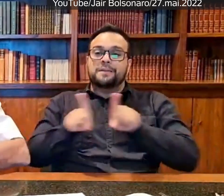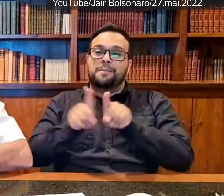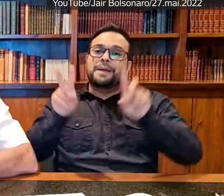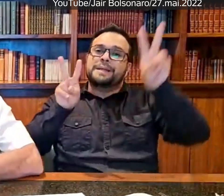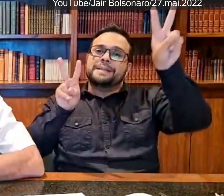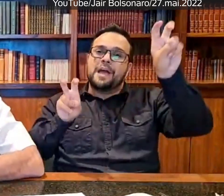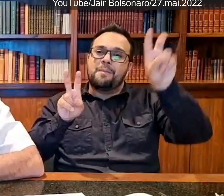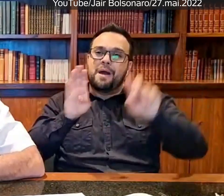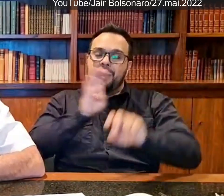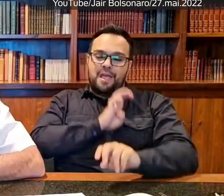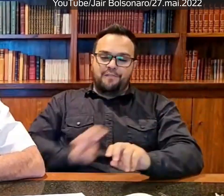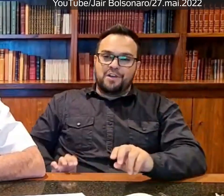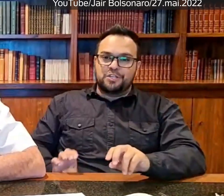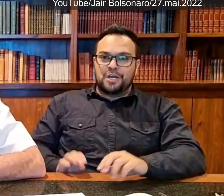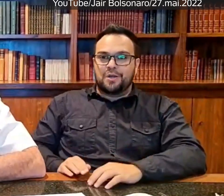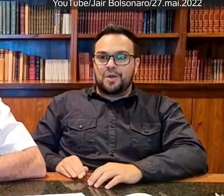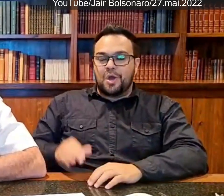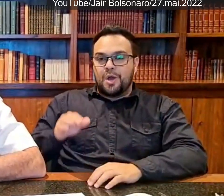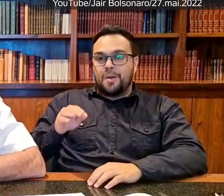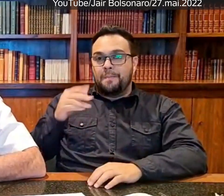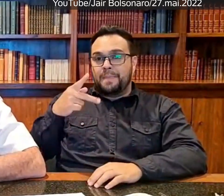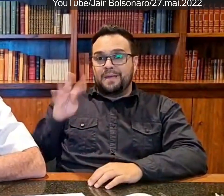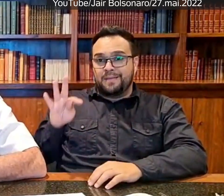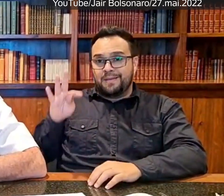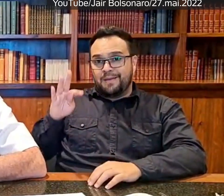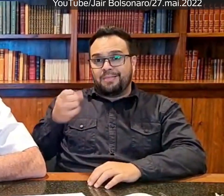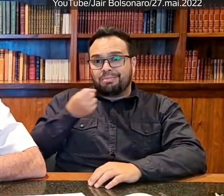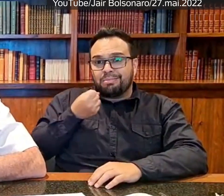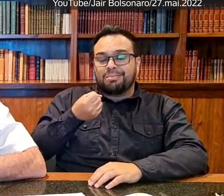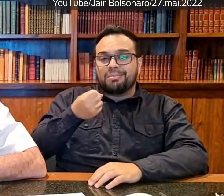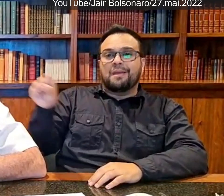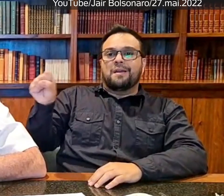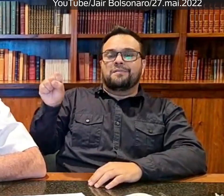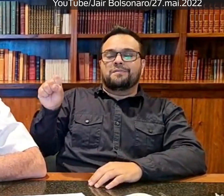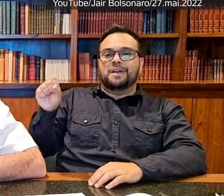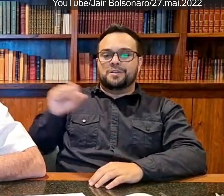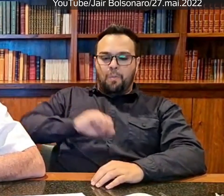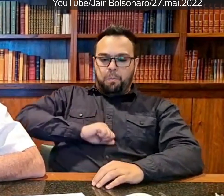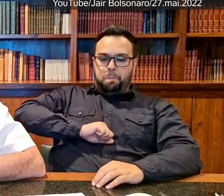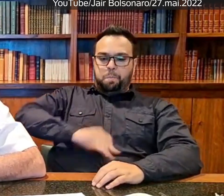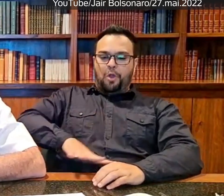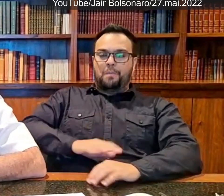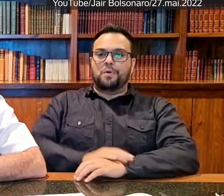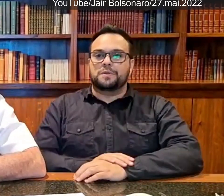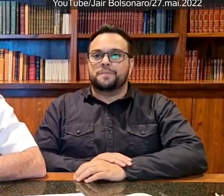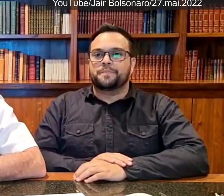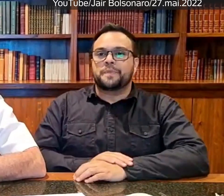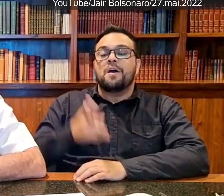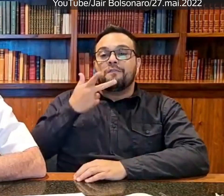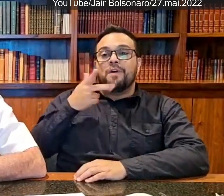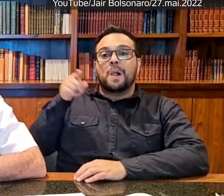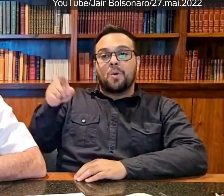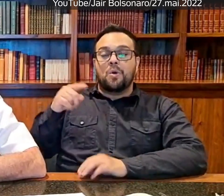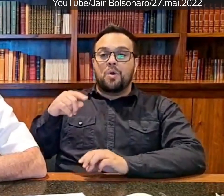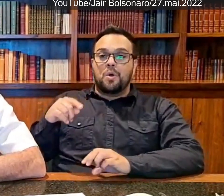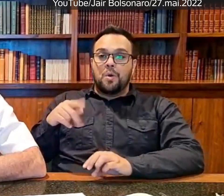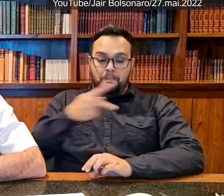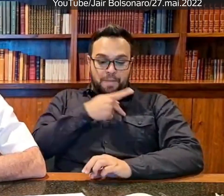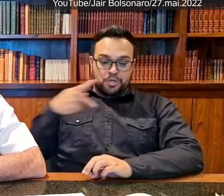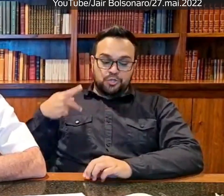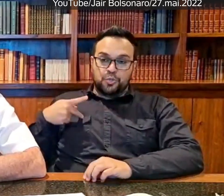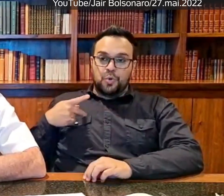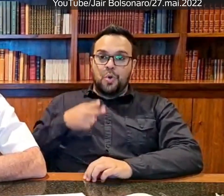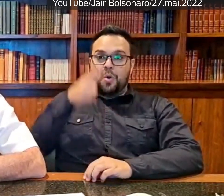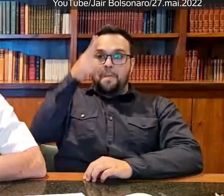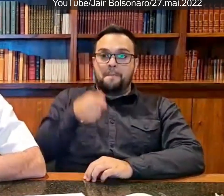O lado de lá defende o aborto. O lado de cá é o contrário. O lado de lá falou que vai botar os militares, os pastores e